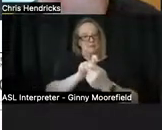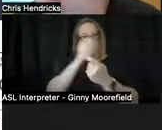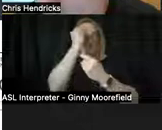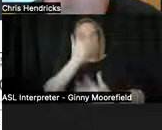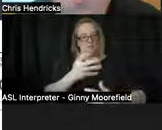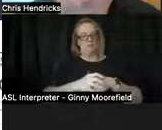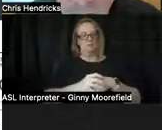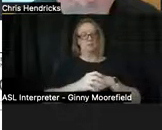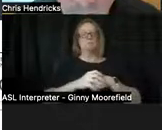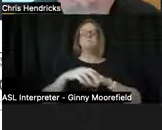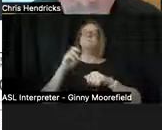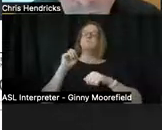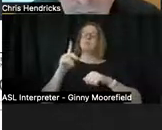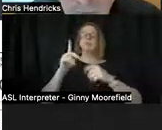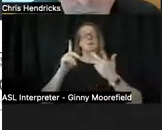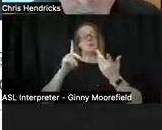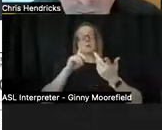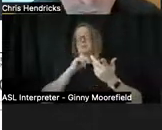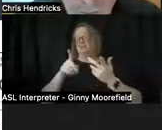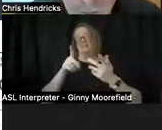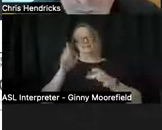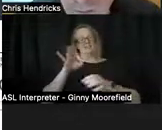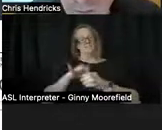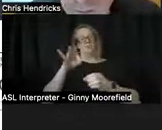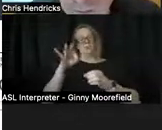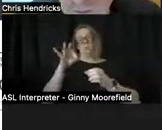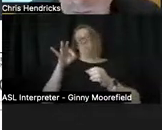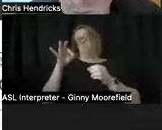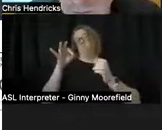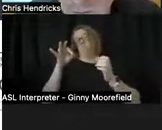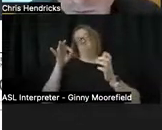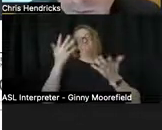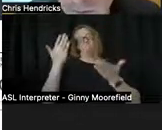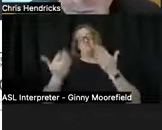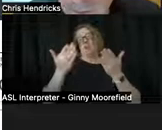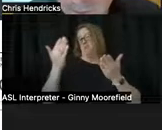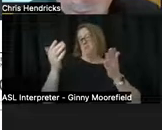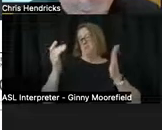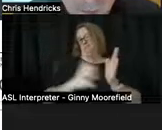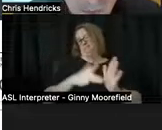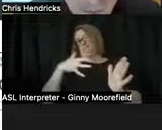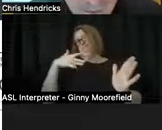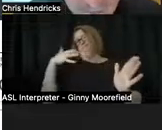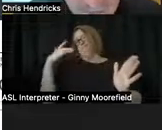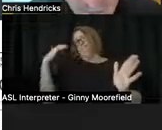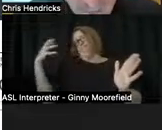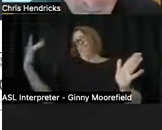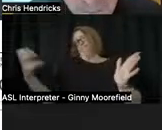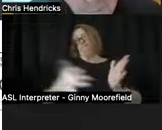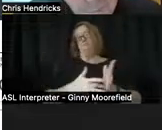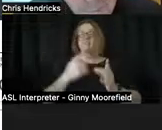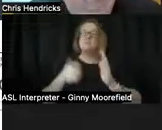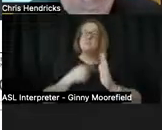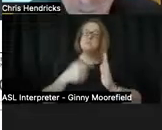Entonces nosotros solamente logramos votar de vez en cuando quizás un par de veces al año entonces votar